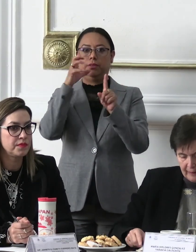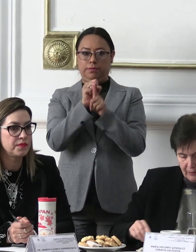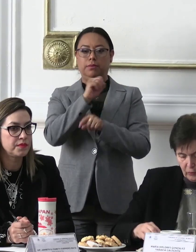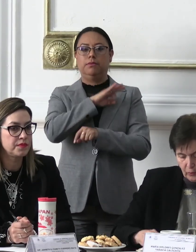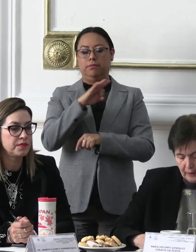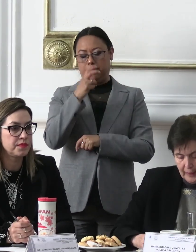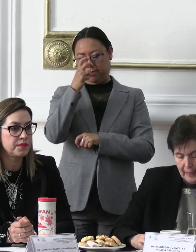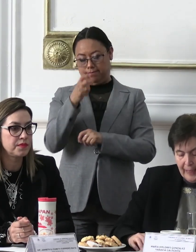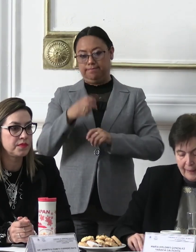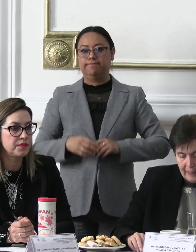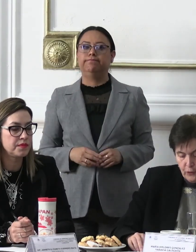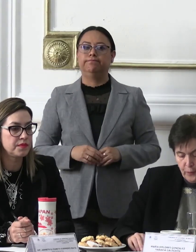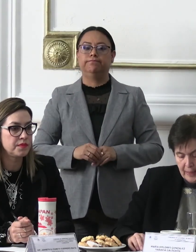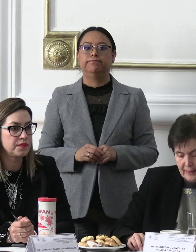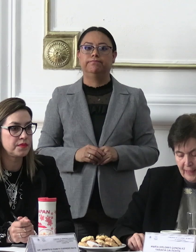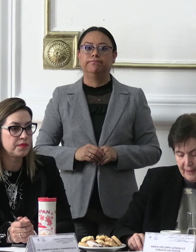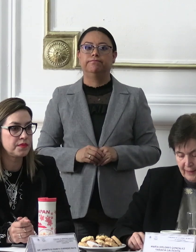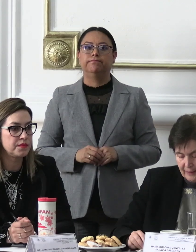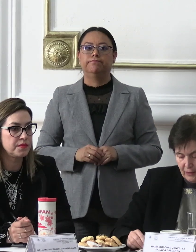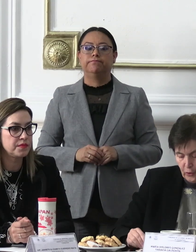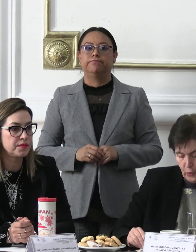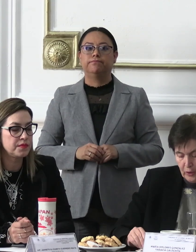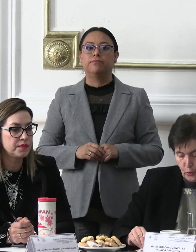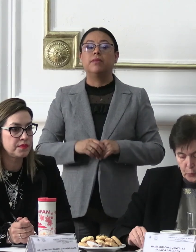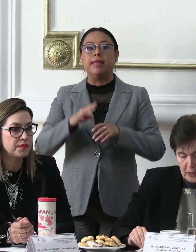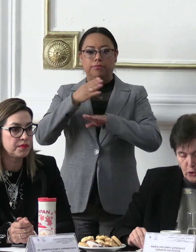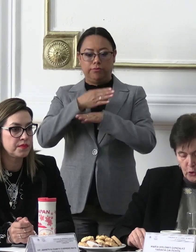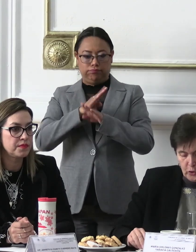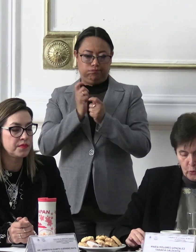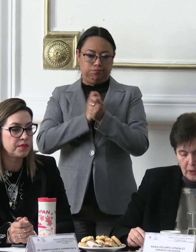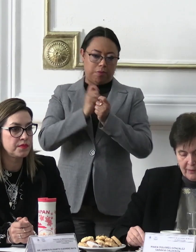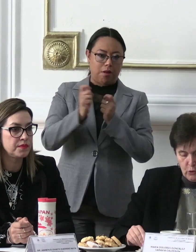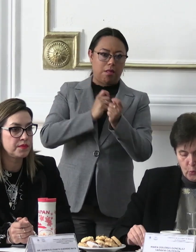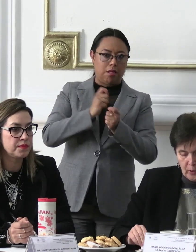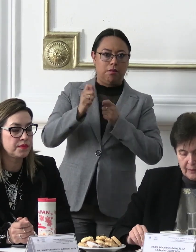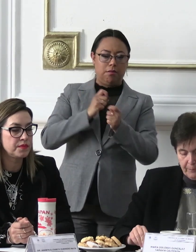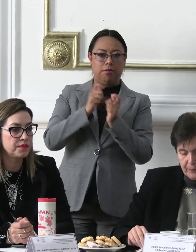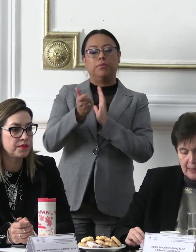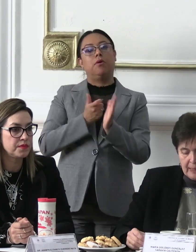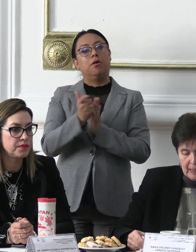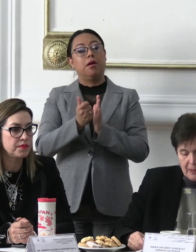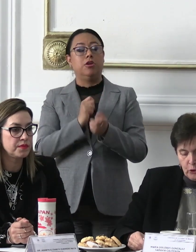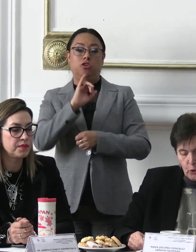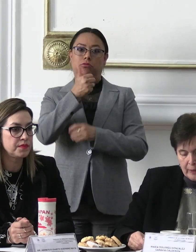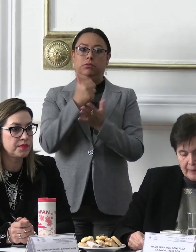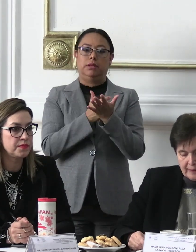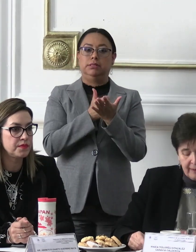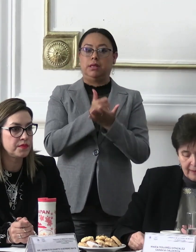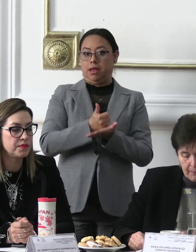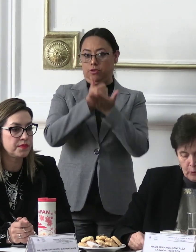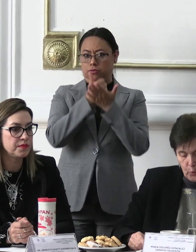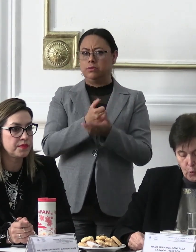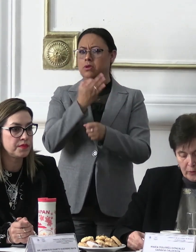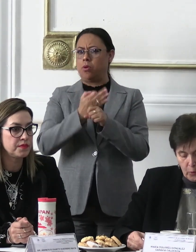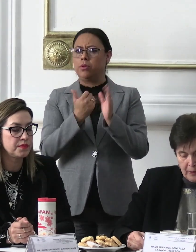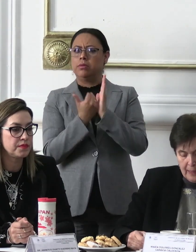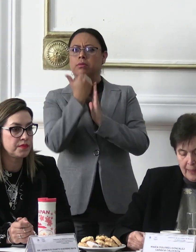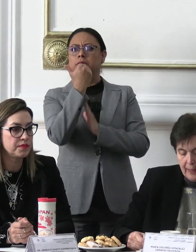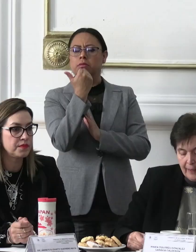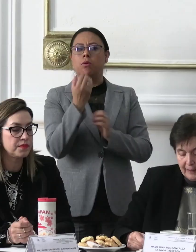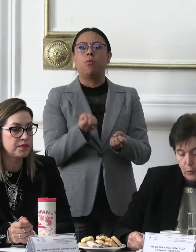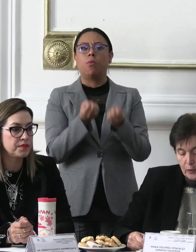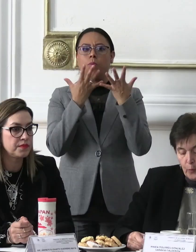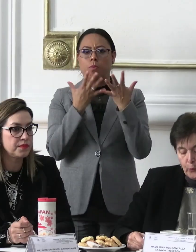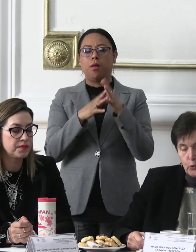de este gasto. Transferencias y asignaciones, subsidios y otras ayudas. El incremento es en el capítulo